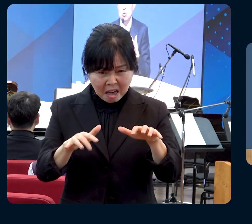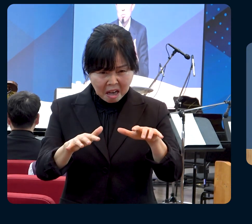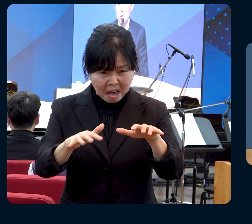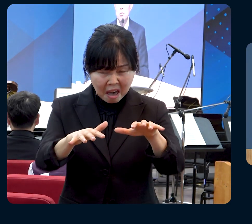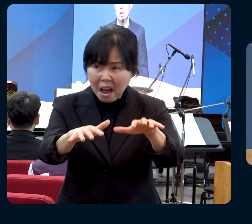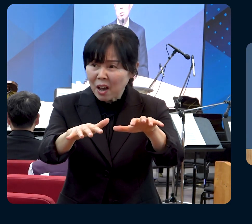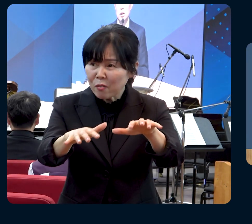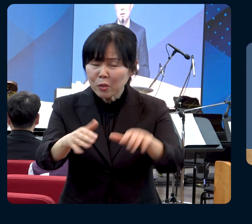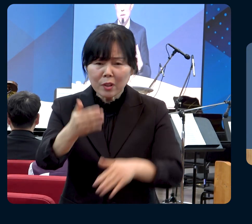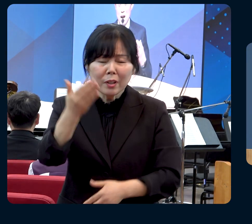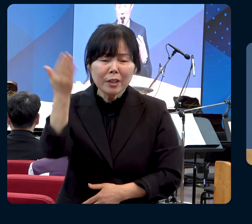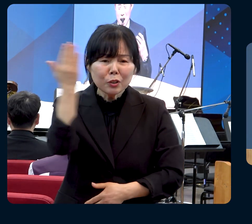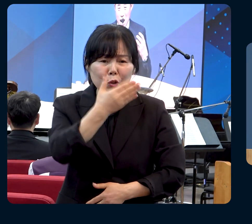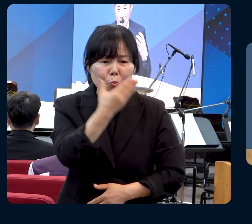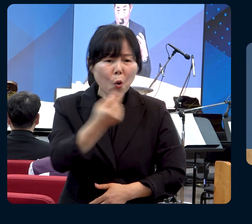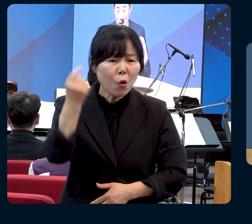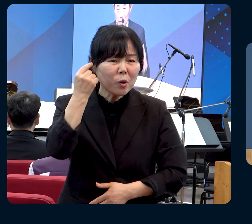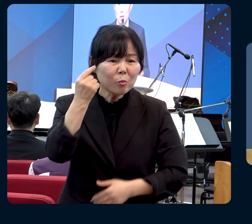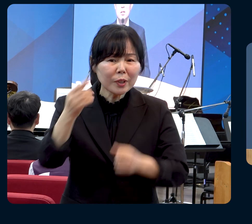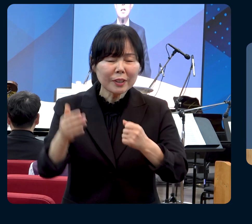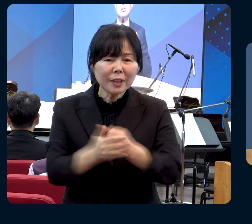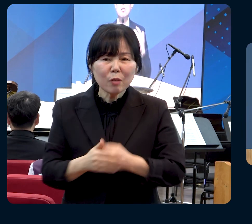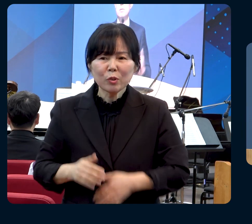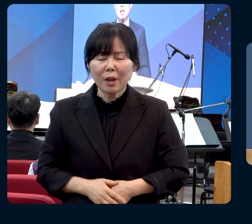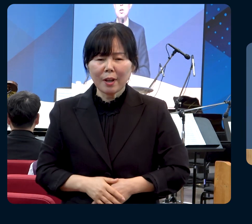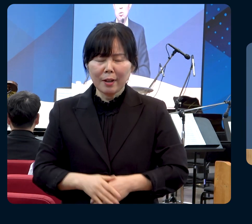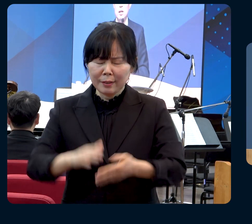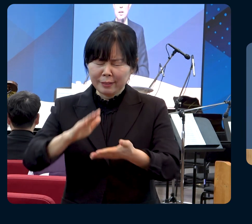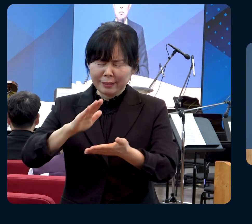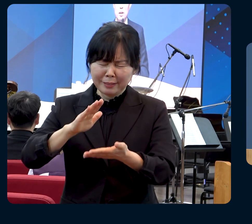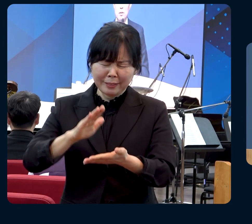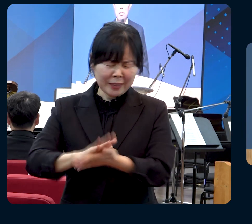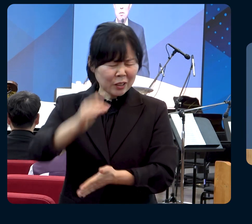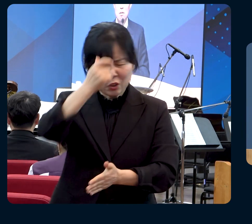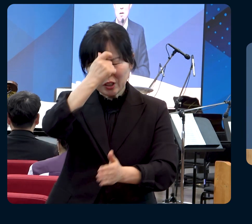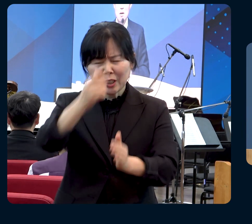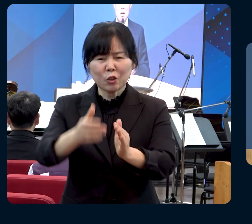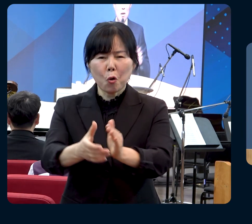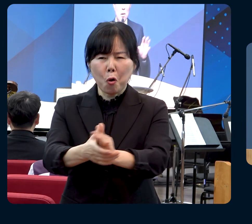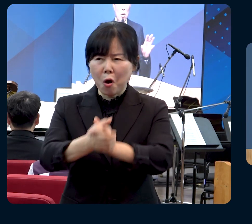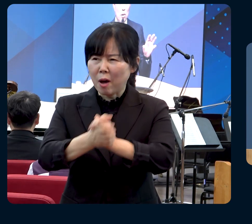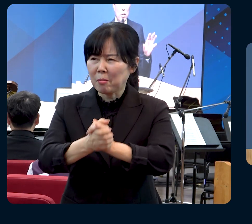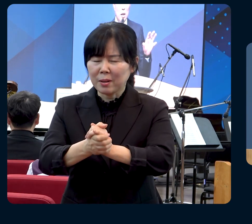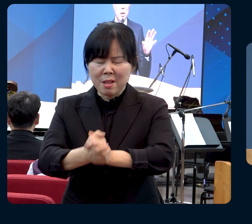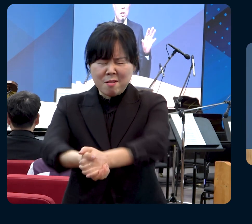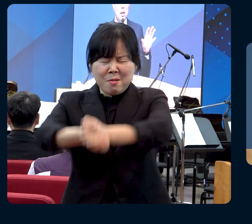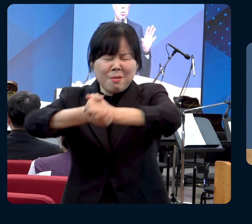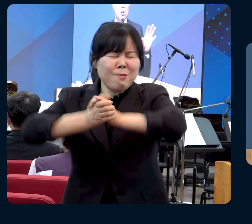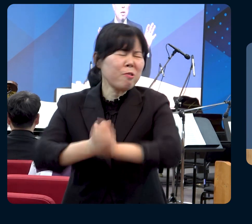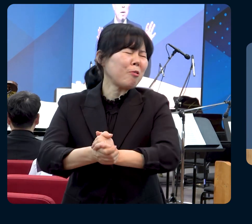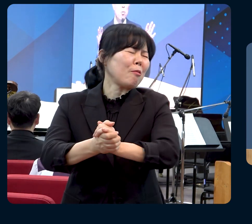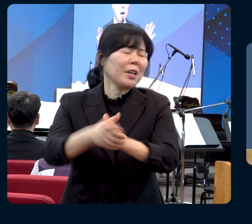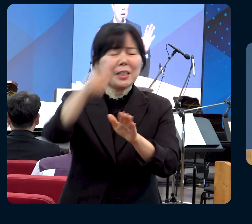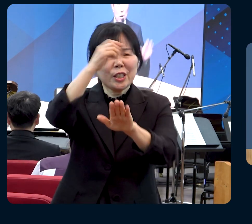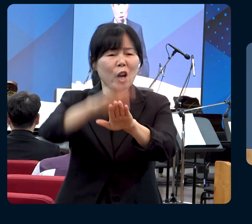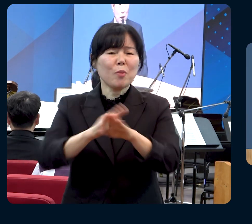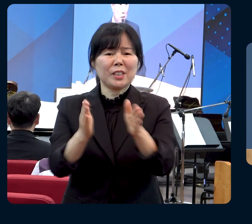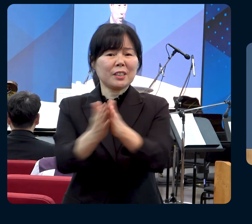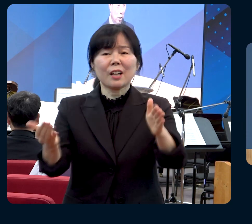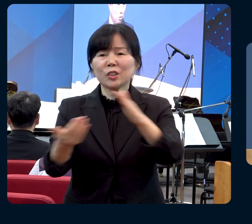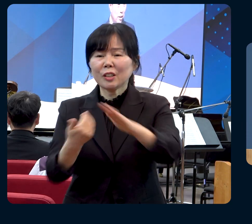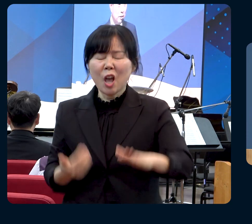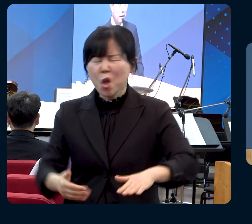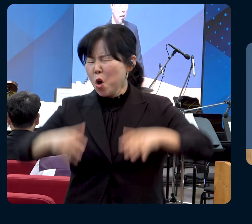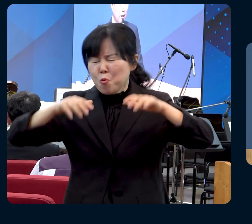이 순복음이다 보니까 막 굉장히 뜨겁게 기도를 한단 말이에요. 예배 시작도 전에 막